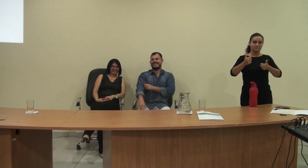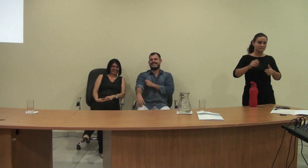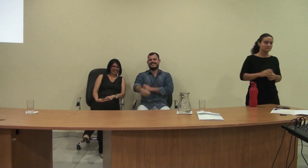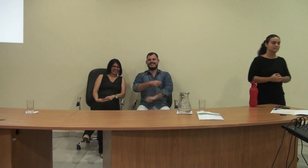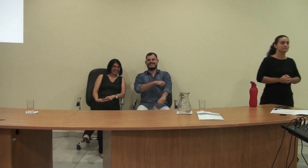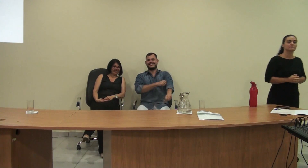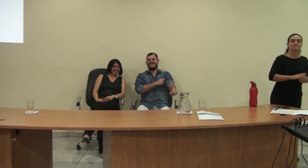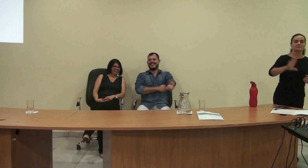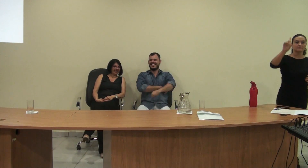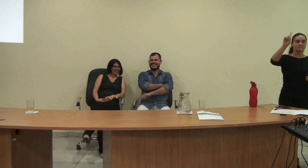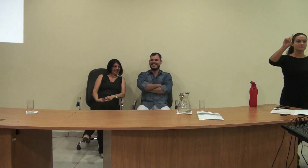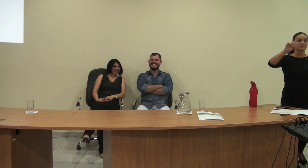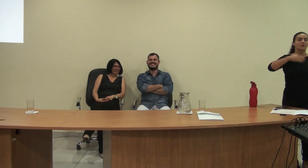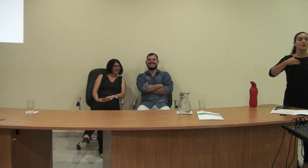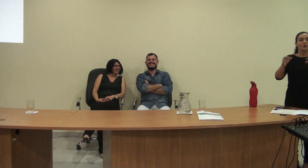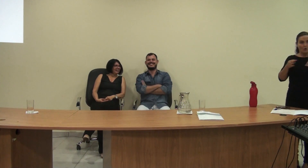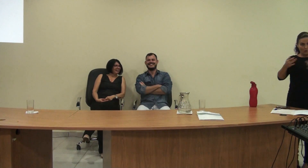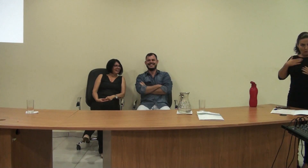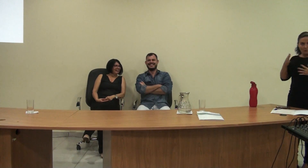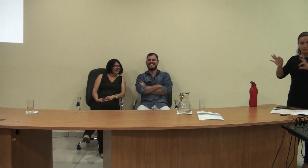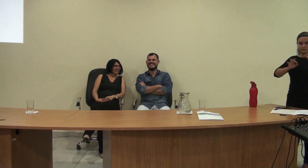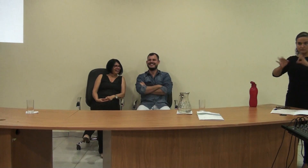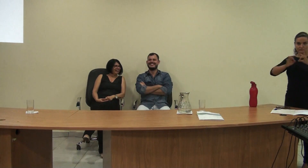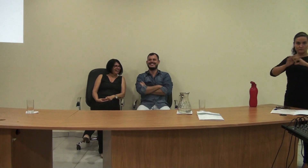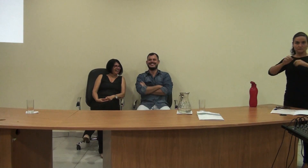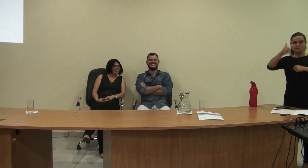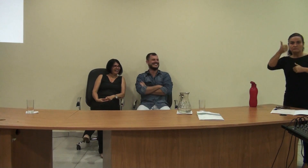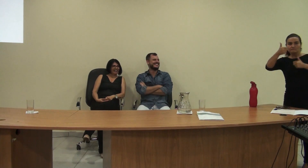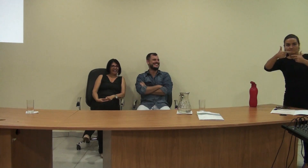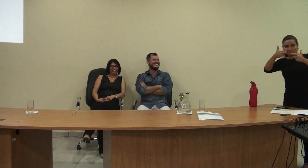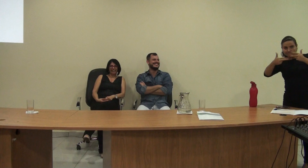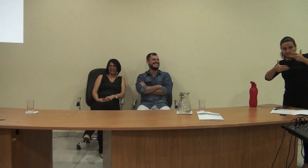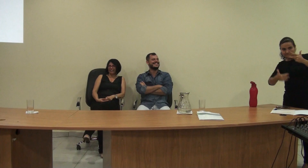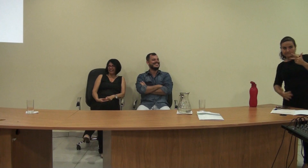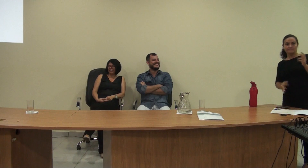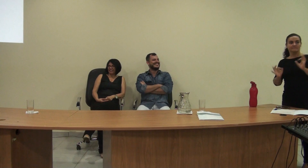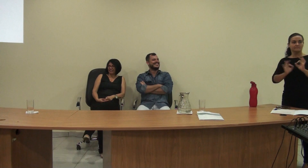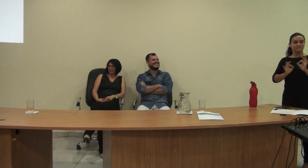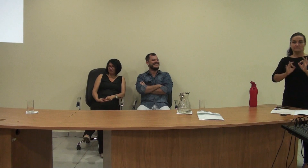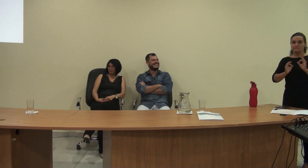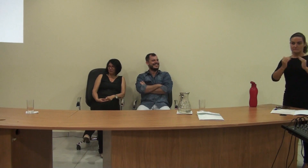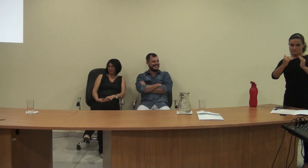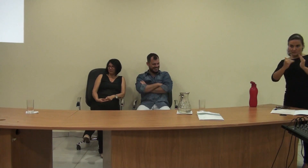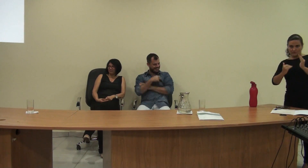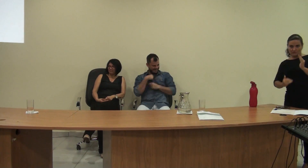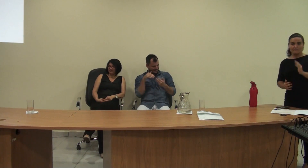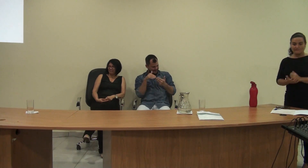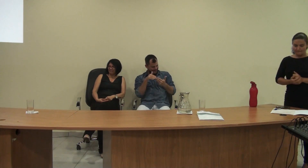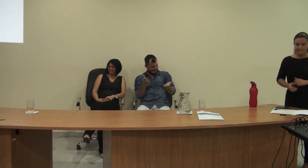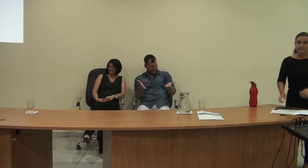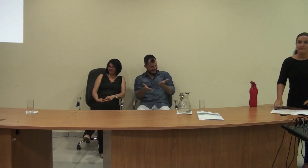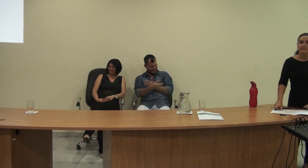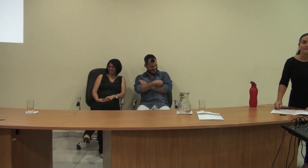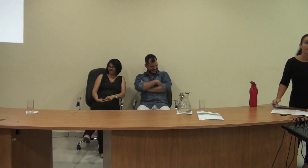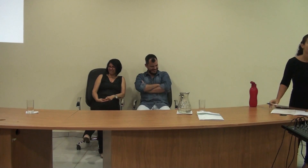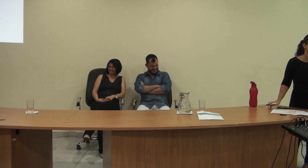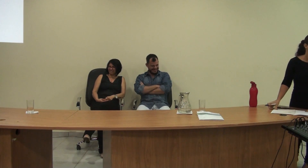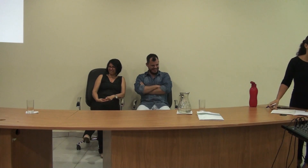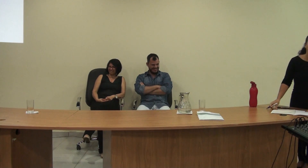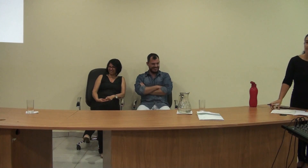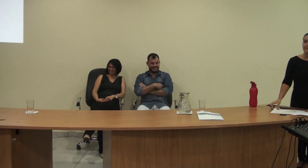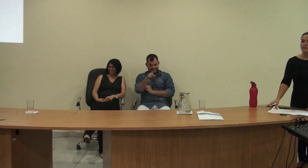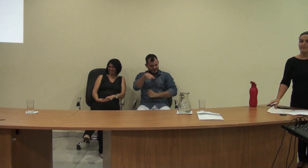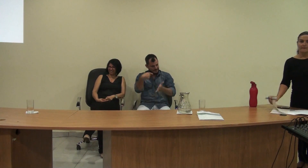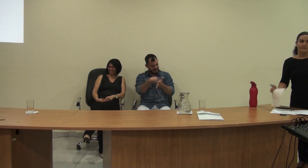Em língua de sinais ou em língua portuguesa. Eu vou organizando os interessados aí, fazendo uma lista.